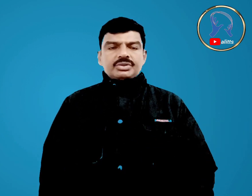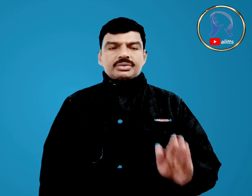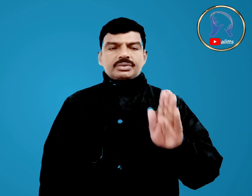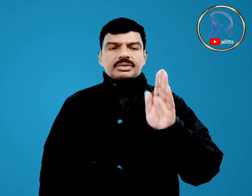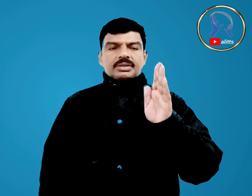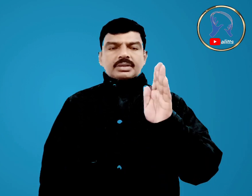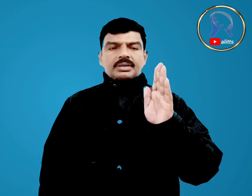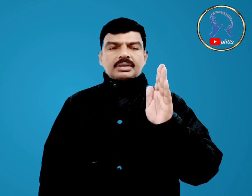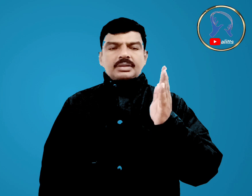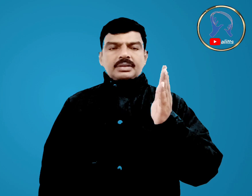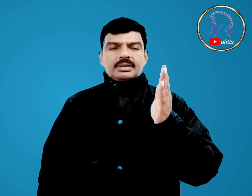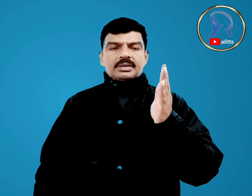मंशूर